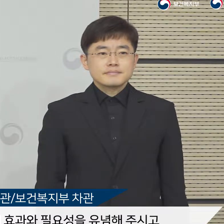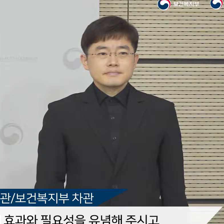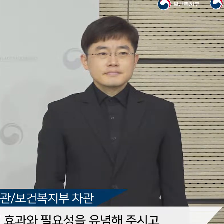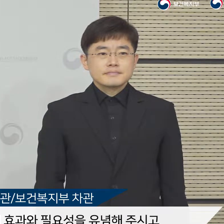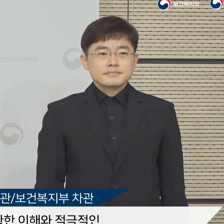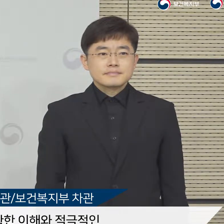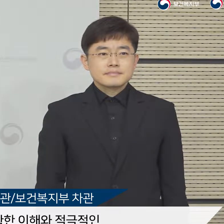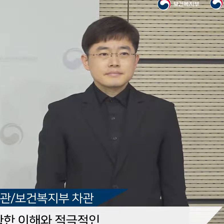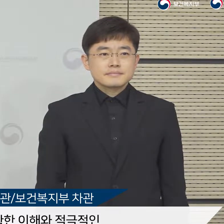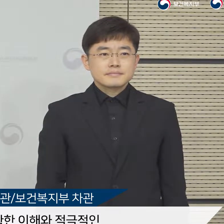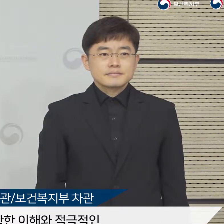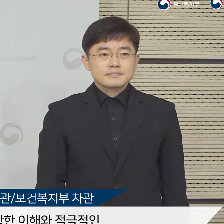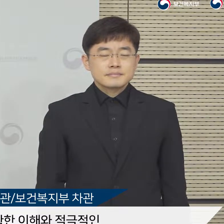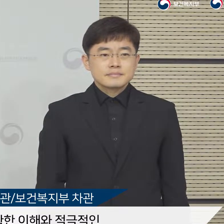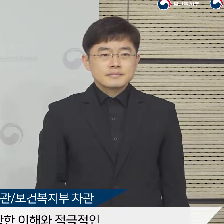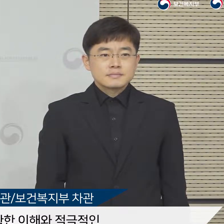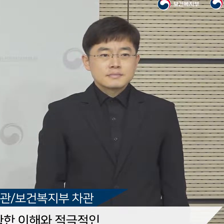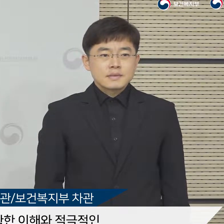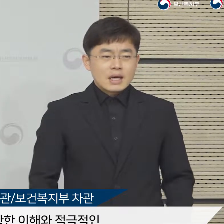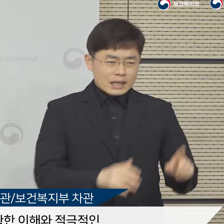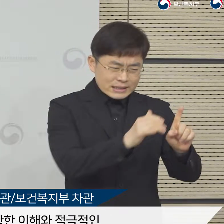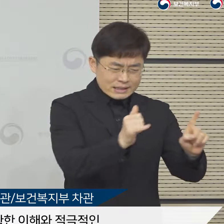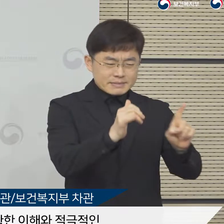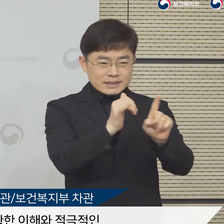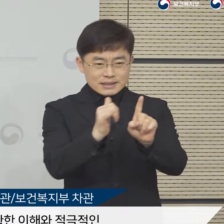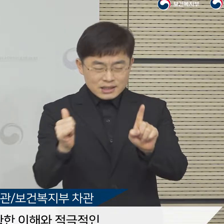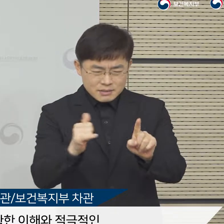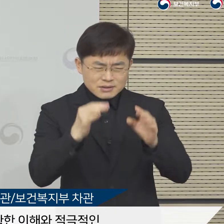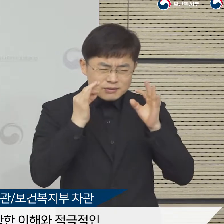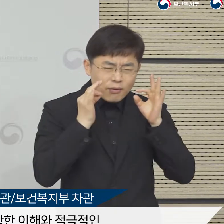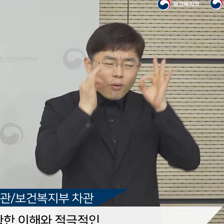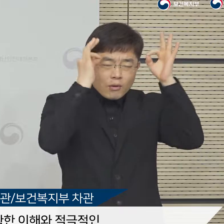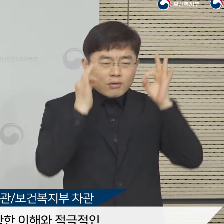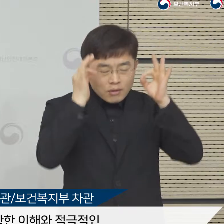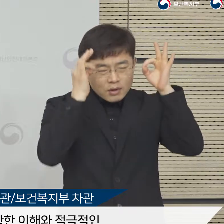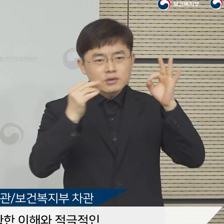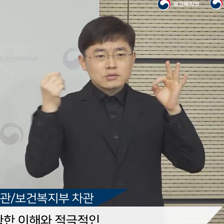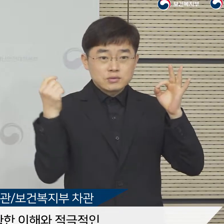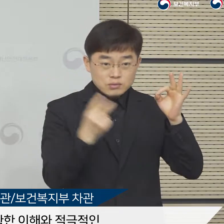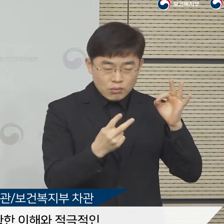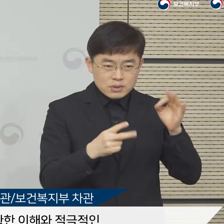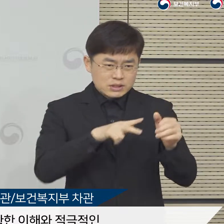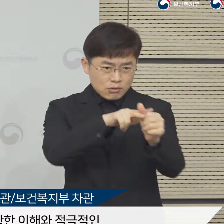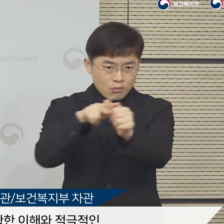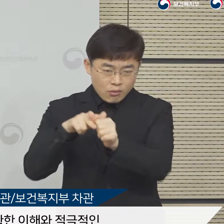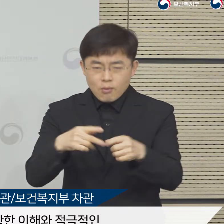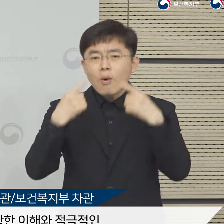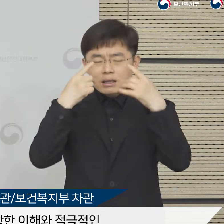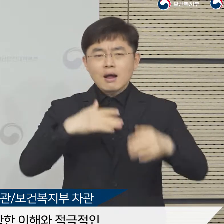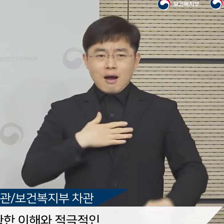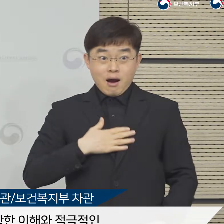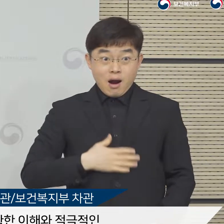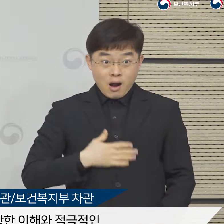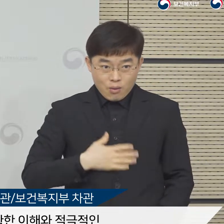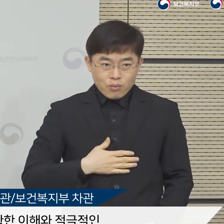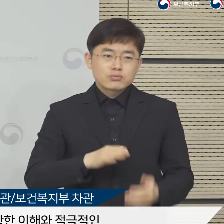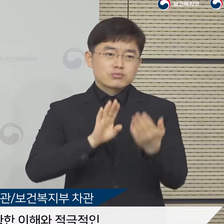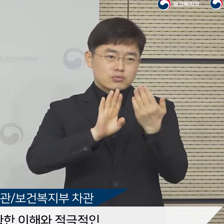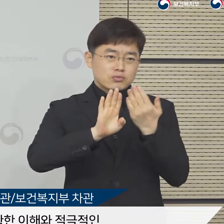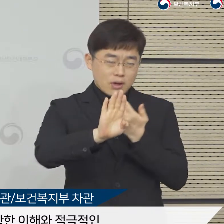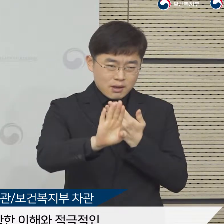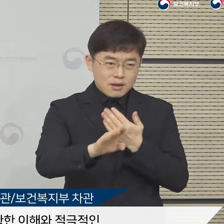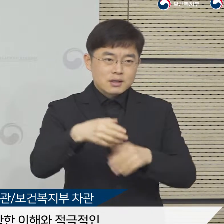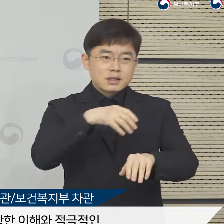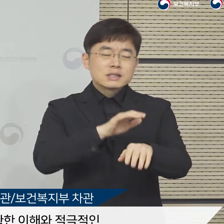국민 개개인의 방역조치 필요성에 대한 정확한 이해와 적극적인 동참 없이는